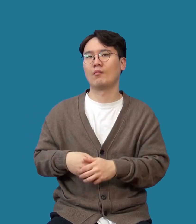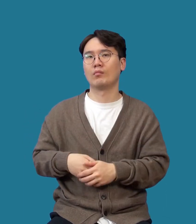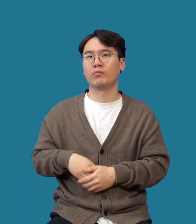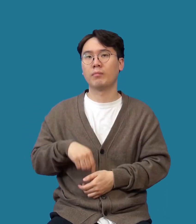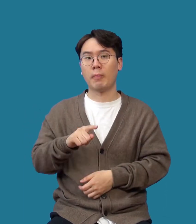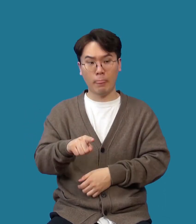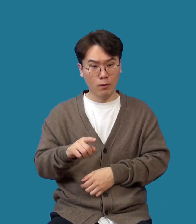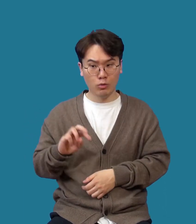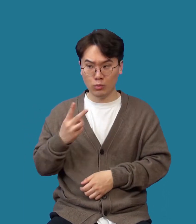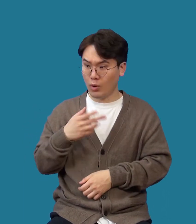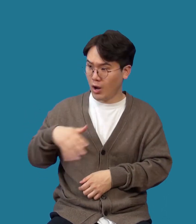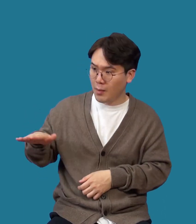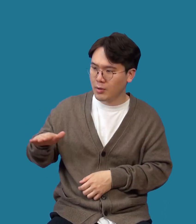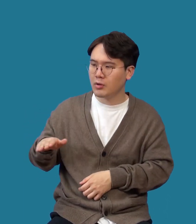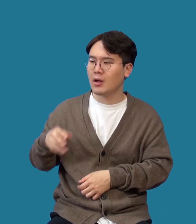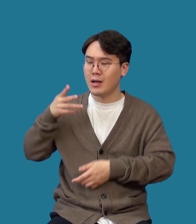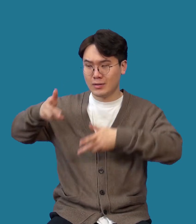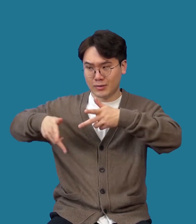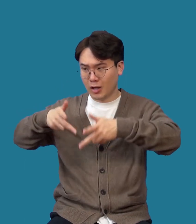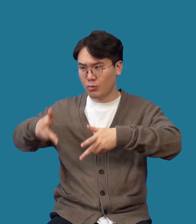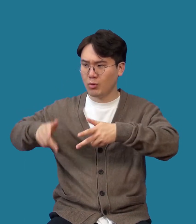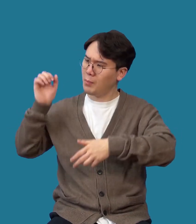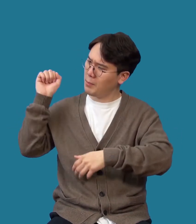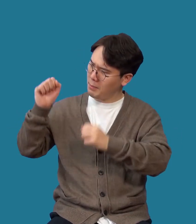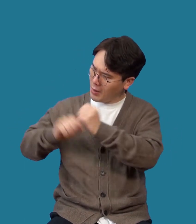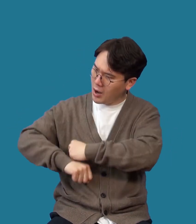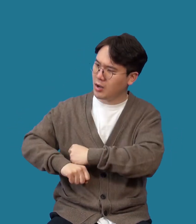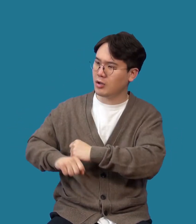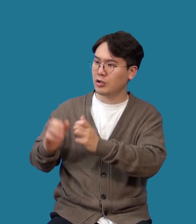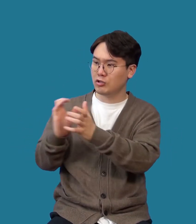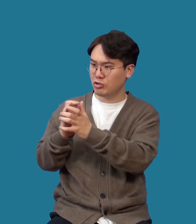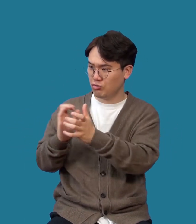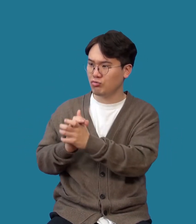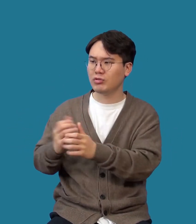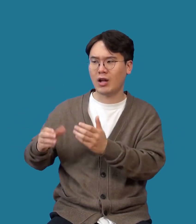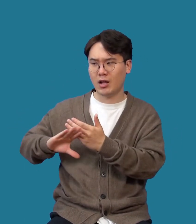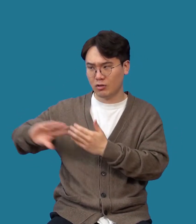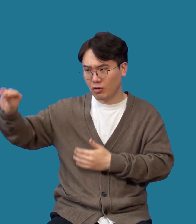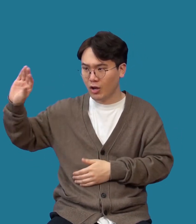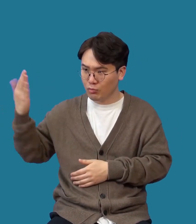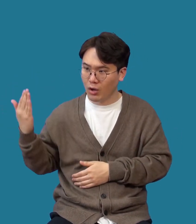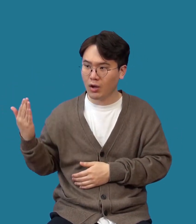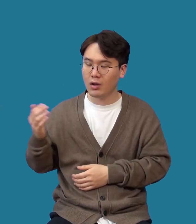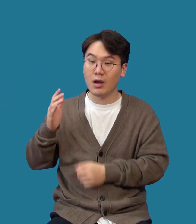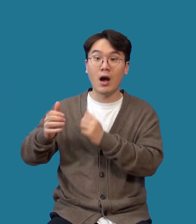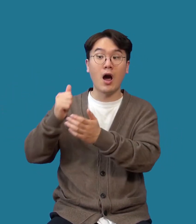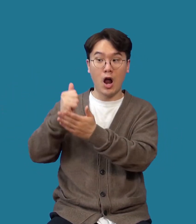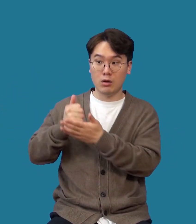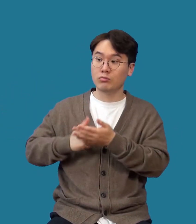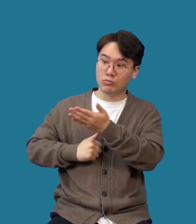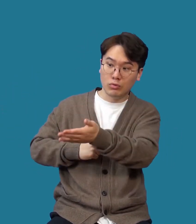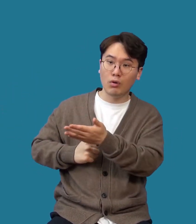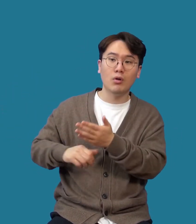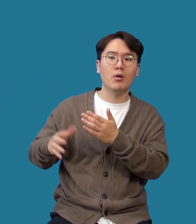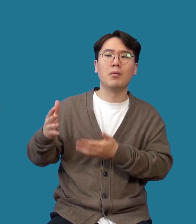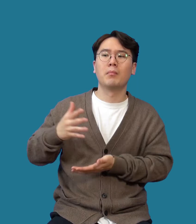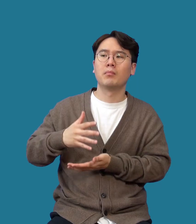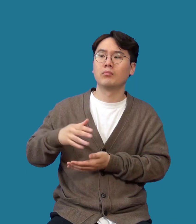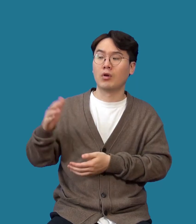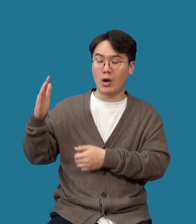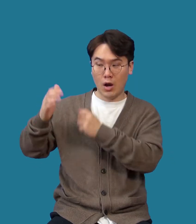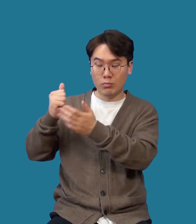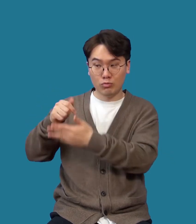될 거야? 하고 협박하고 강압합니다. 심지어는 하나님도 너를 받아주시지 않아. 너무